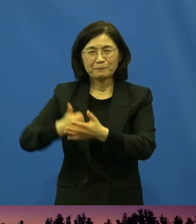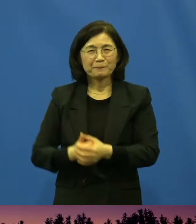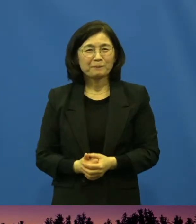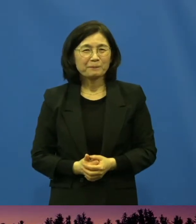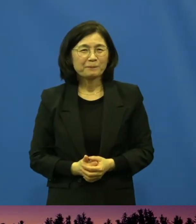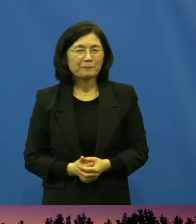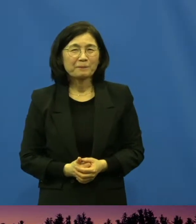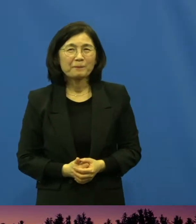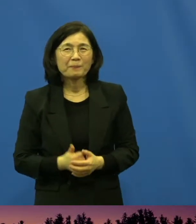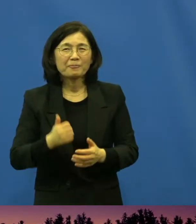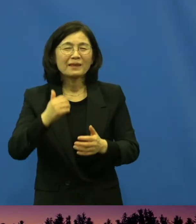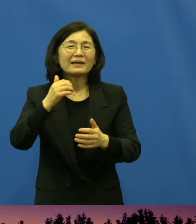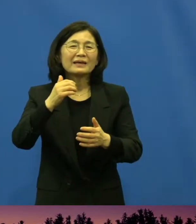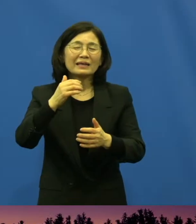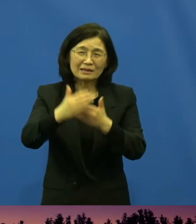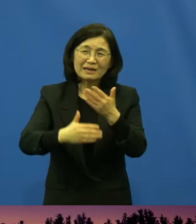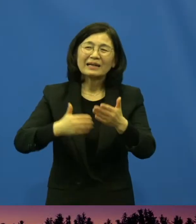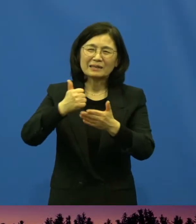이게 하나님의 은혜예요, 여러분.